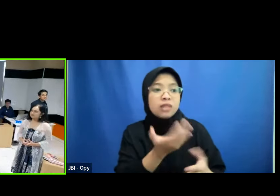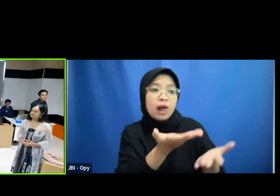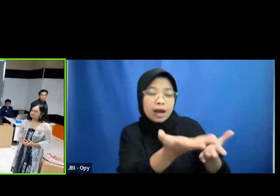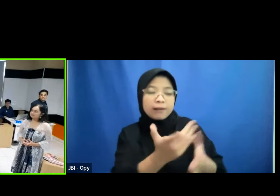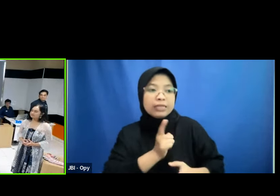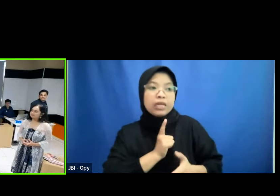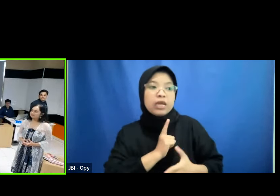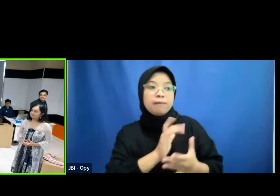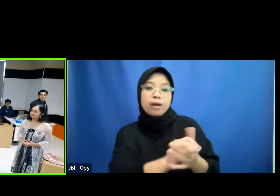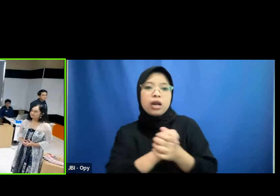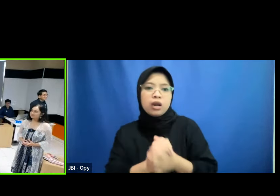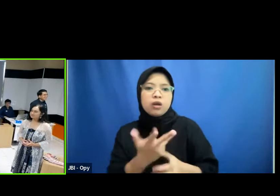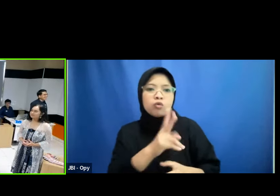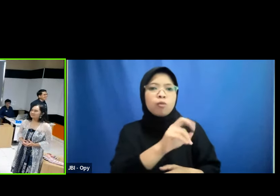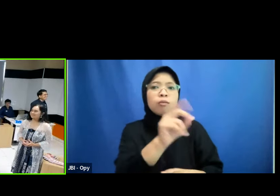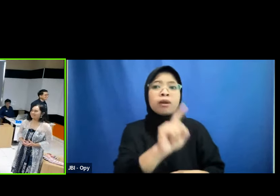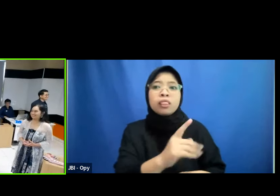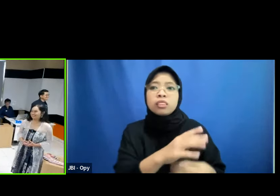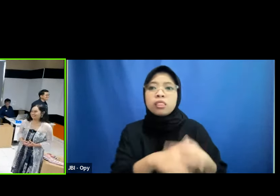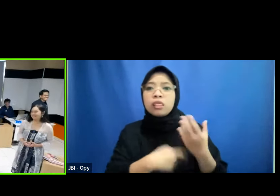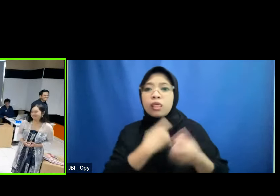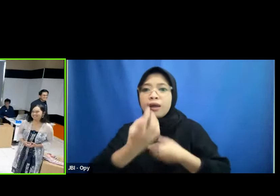pleasce-ba 20